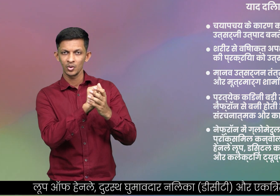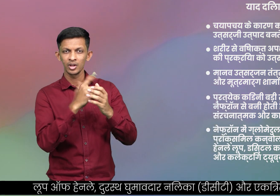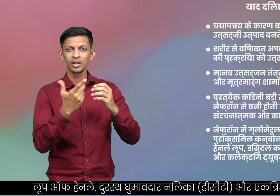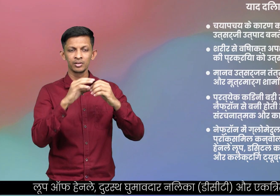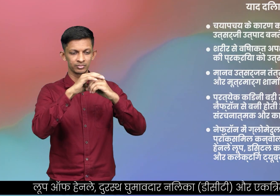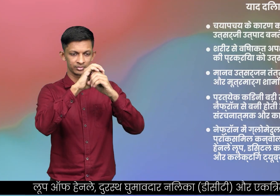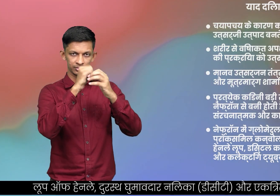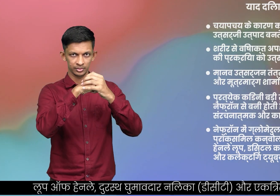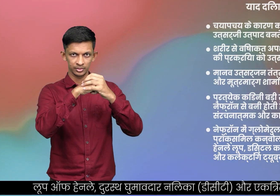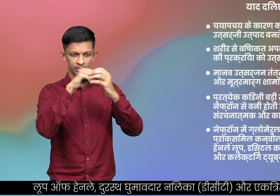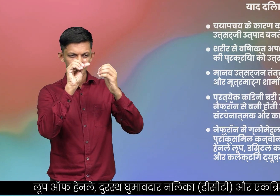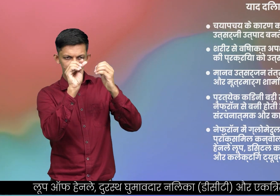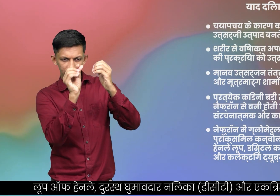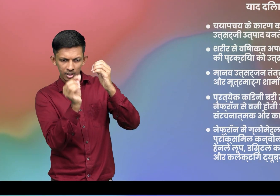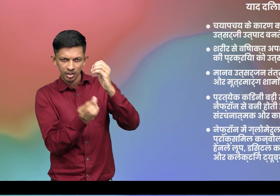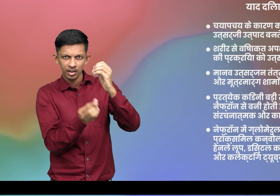दूरस्थ घुमावदार नालिका